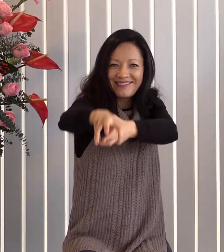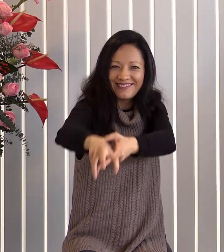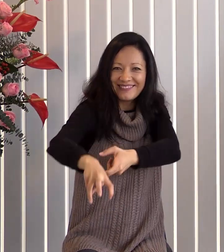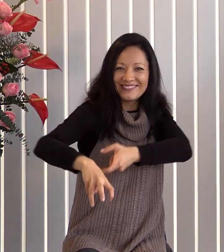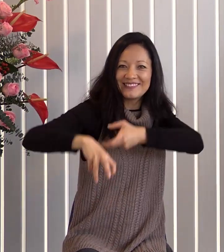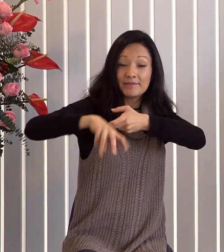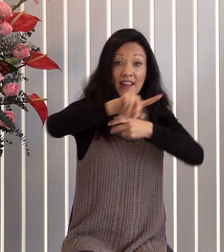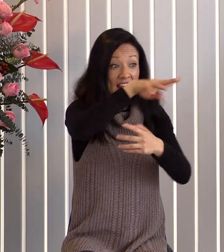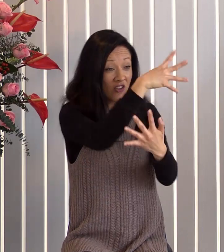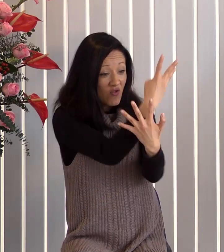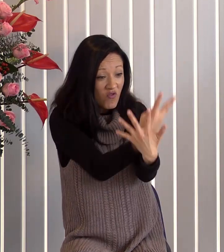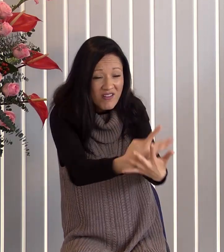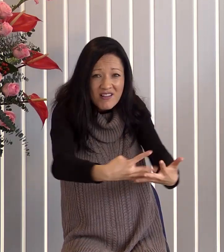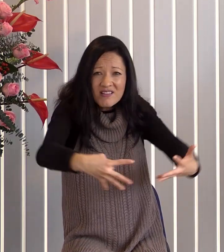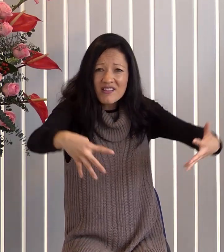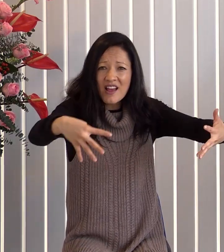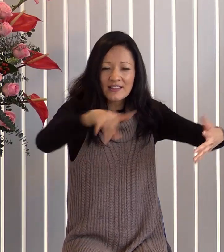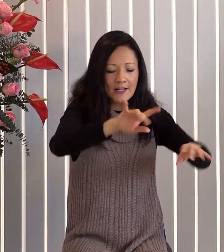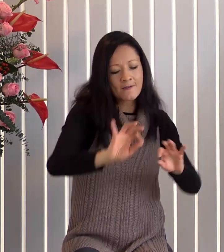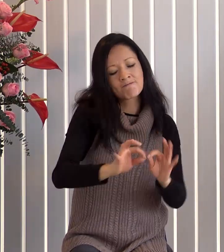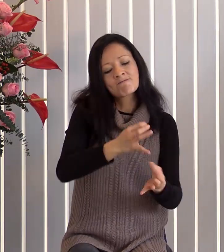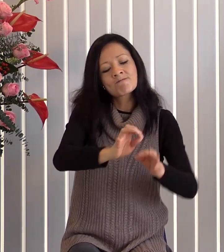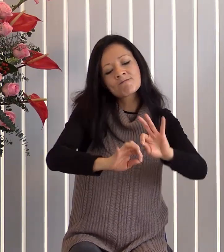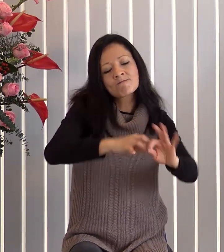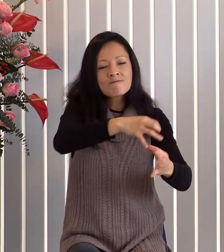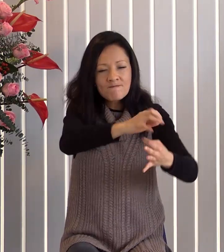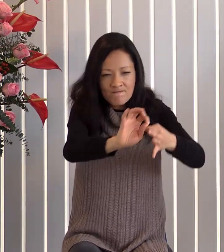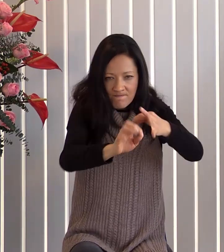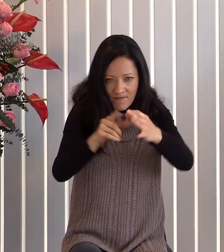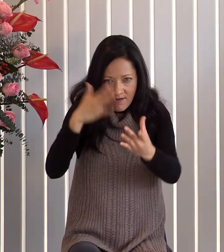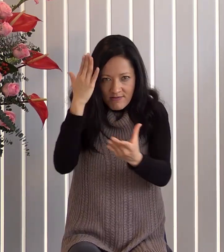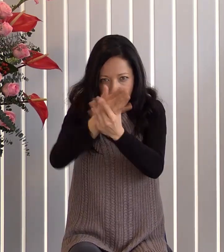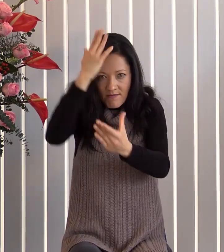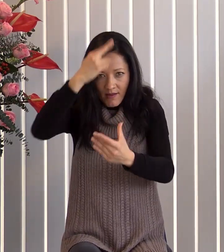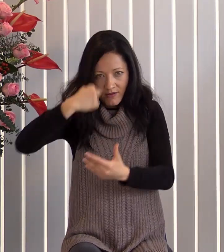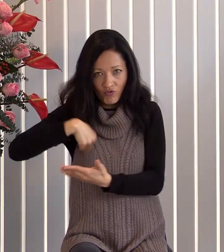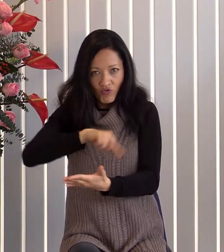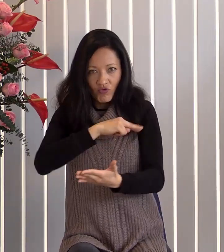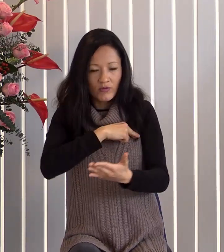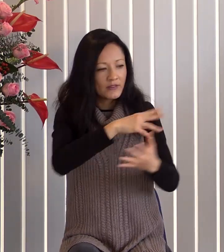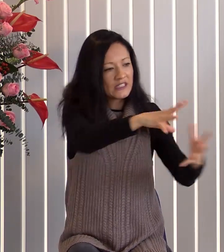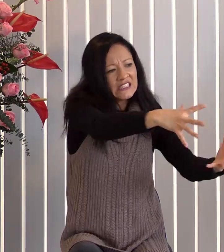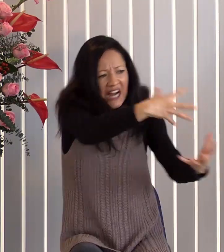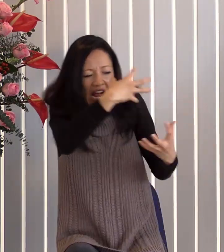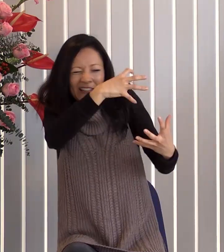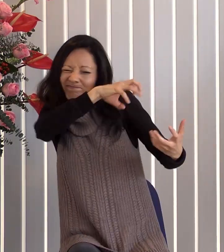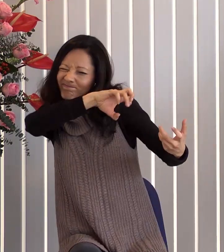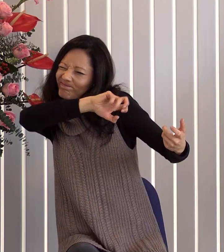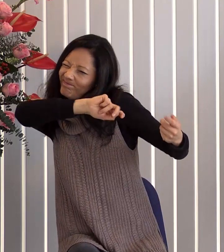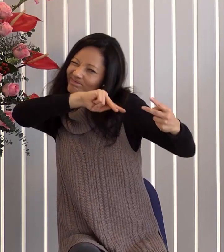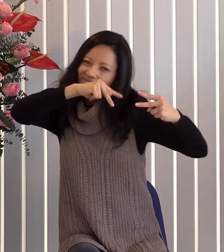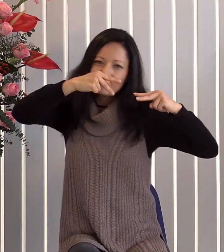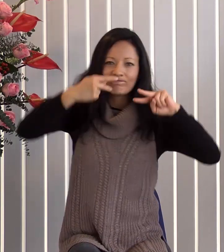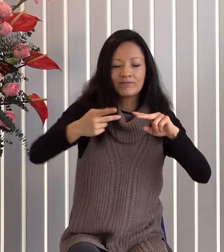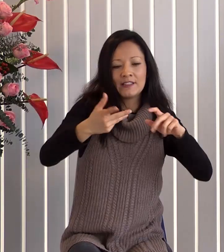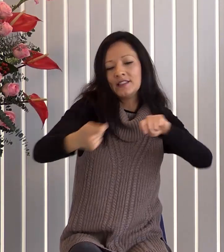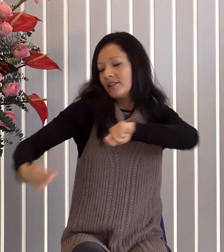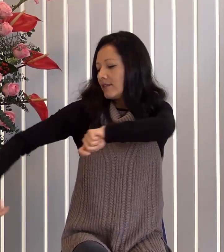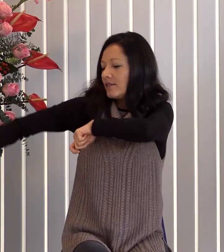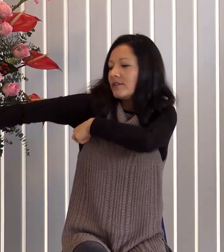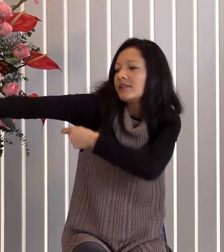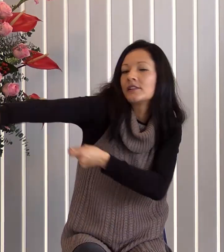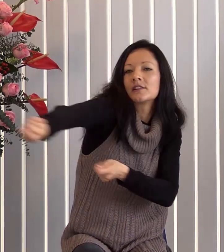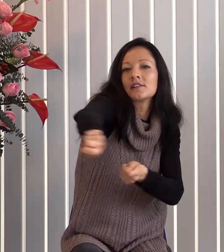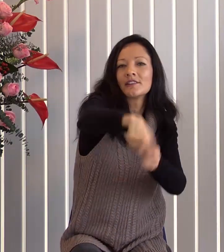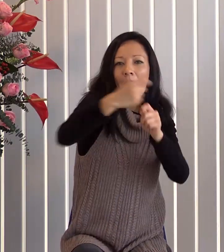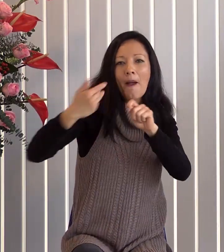la red que el enemigo tejió para cazar nuestra alma, nosotros las convertimos ahora en redes para pescar a